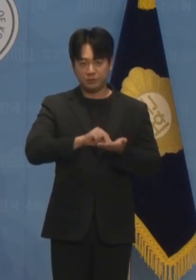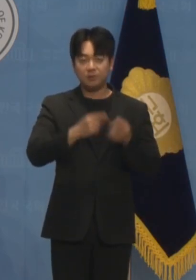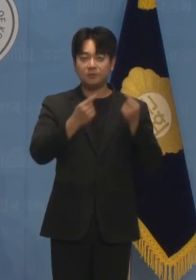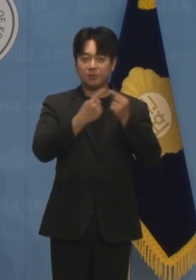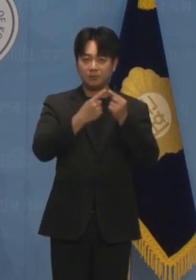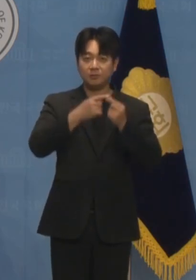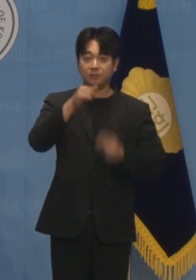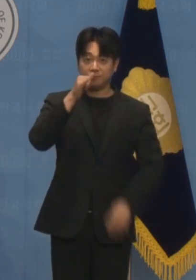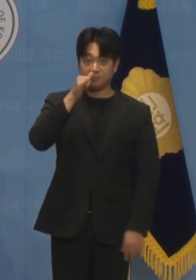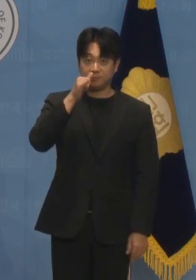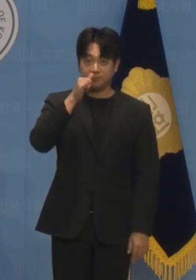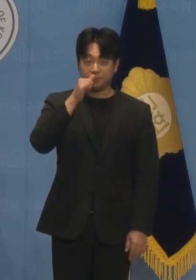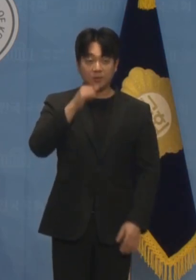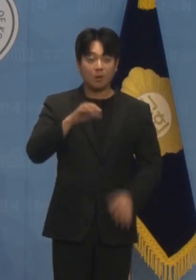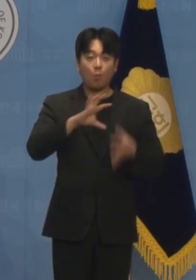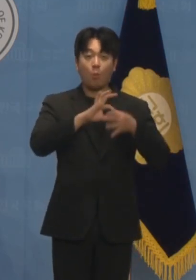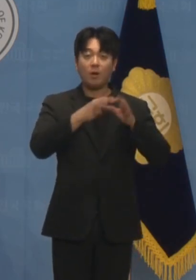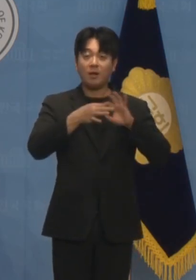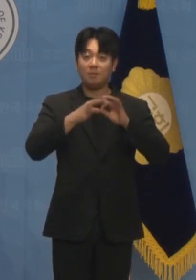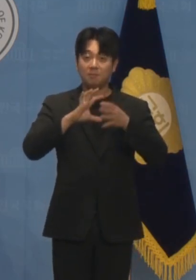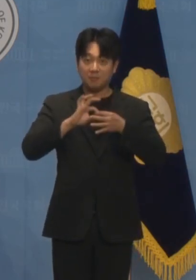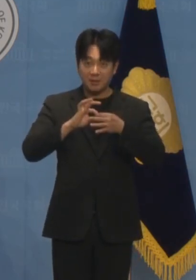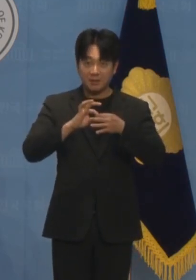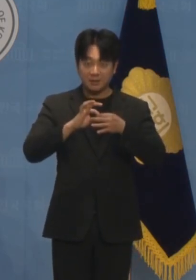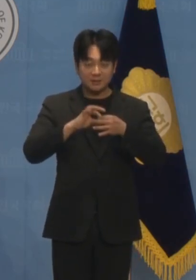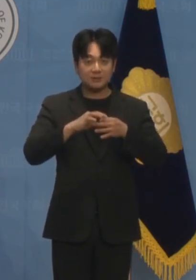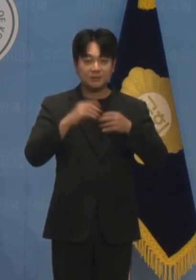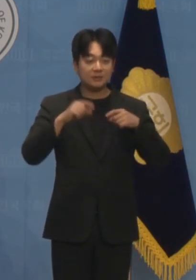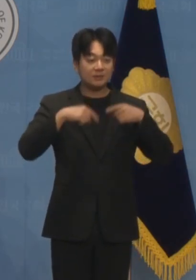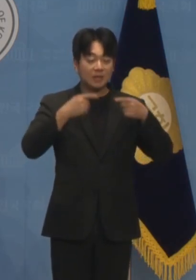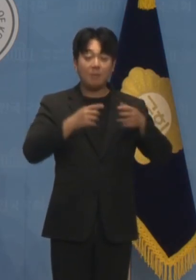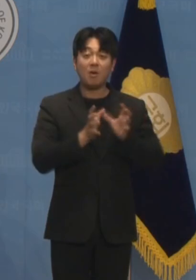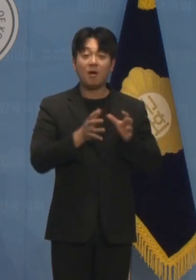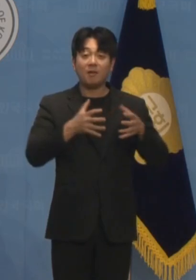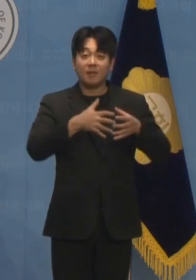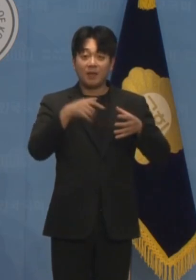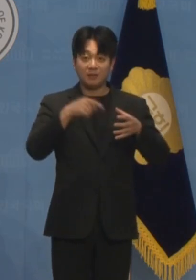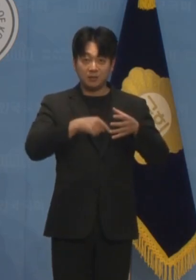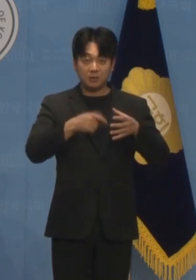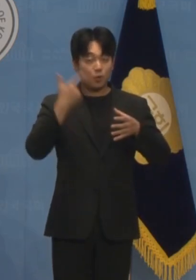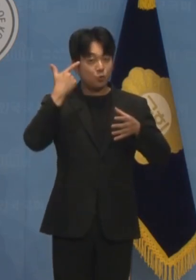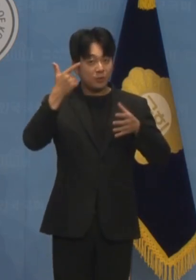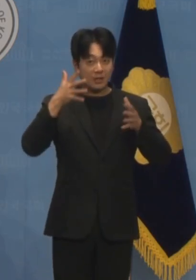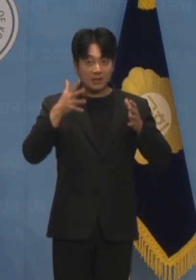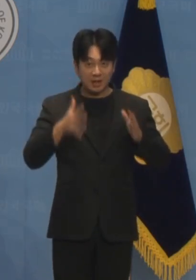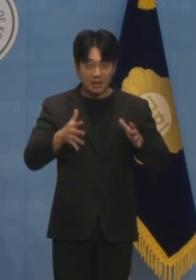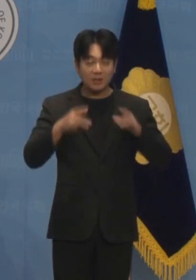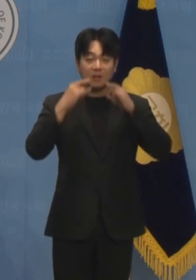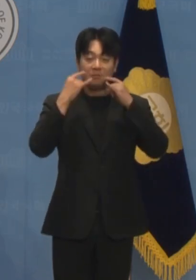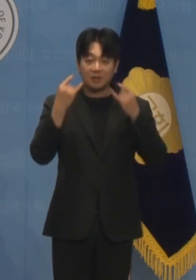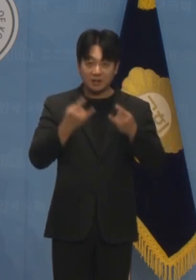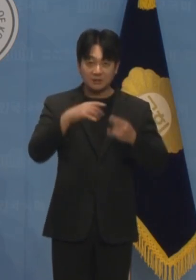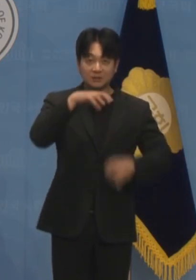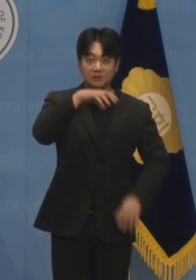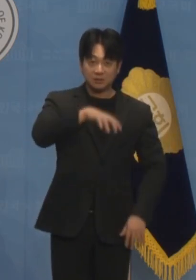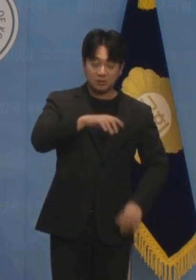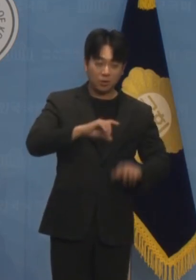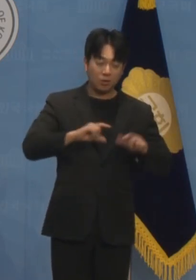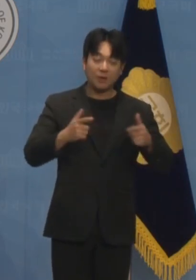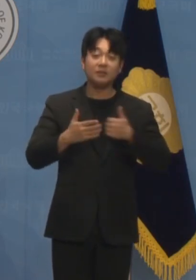올림픽 참관단은 총 98명의 6일간의 파리올림픽 경기 관람, 관광, 숙식, 단체복 지원